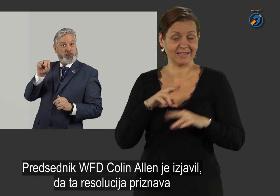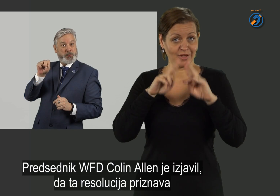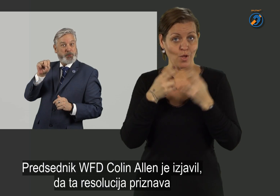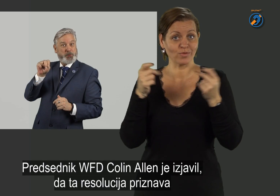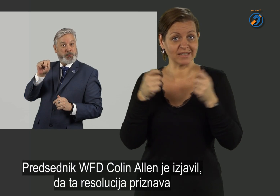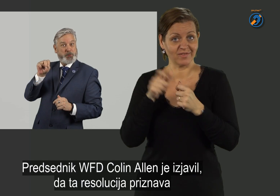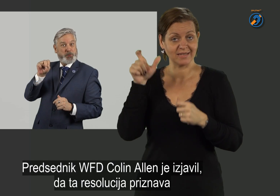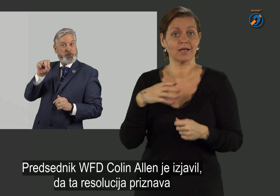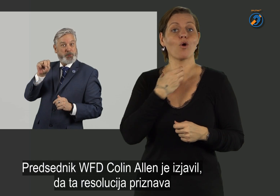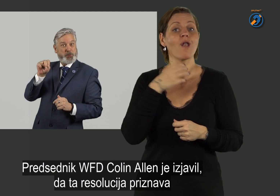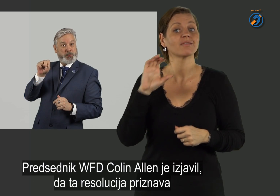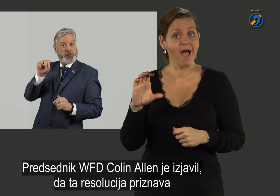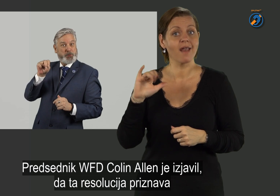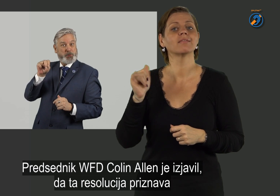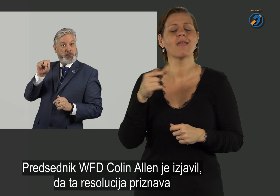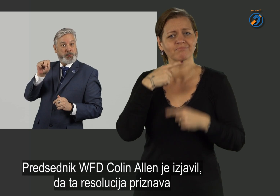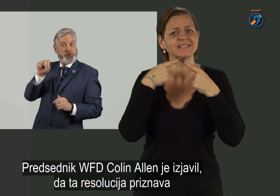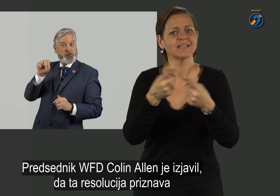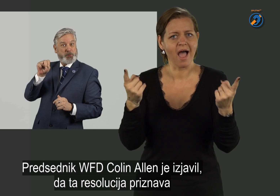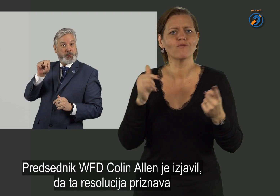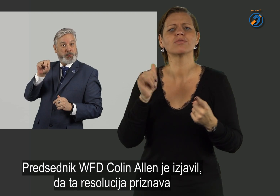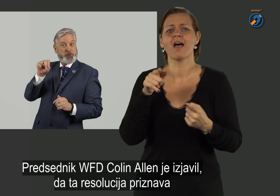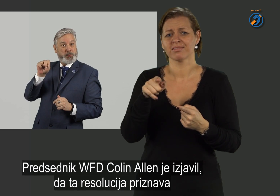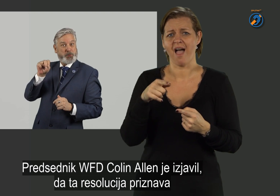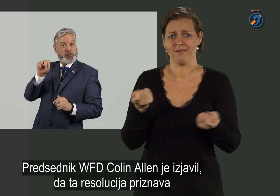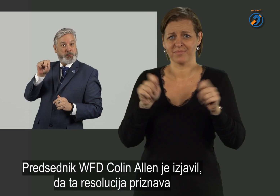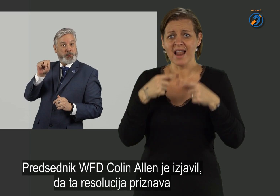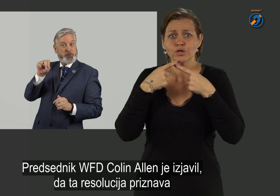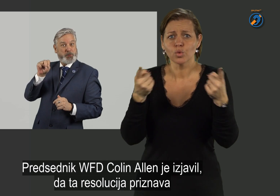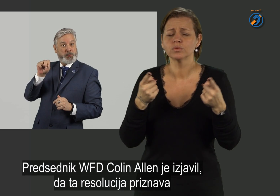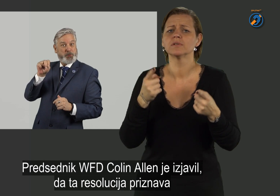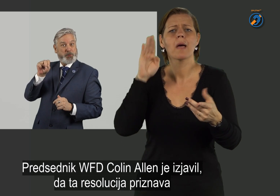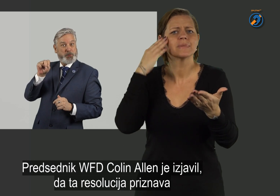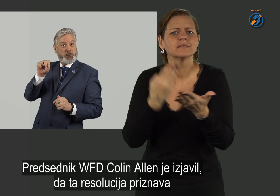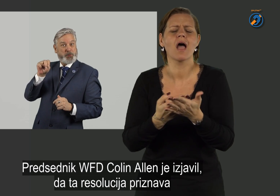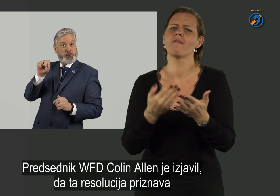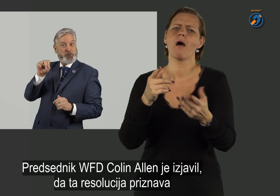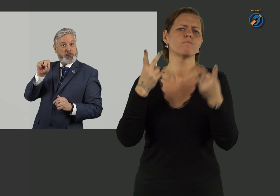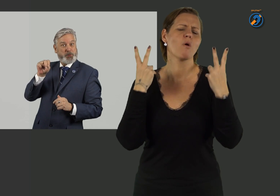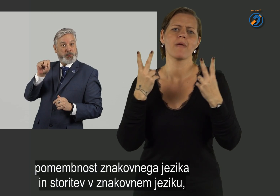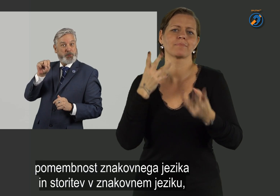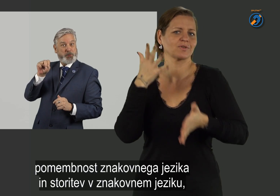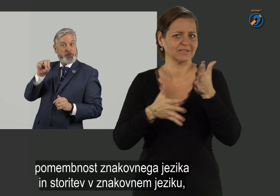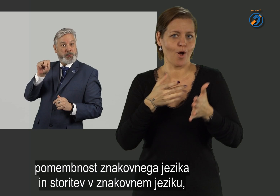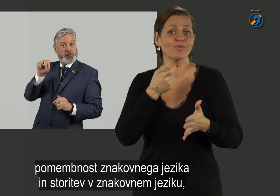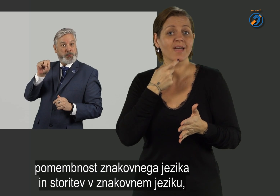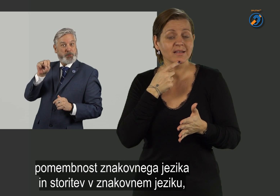Predsednik Svetovne zveze gluhih Colin Allen je izjavil, da ta resolucija priznava pomembnost znakovnega jezika